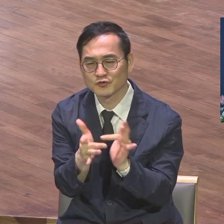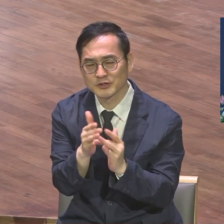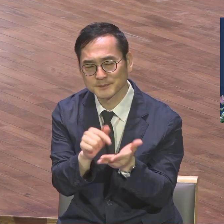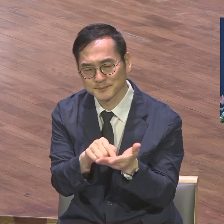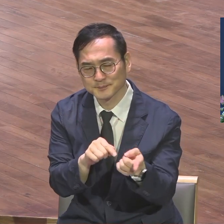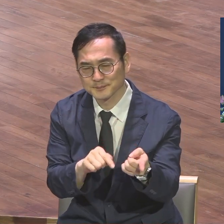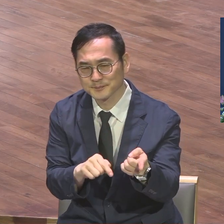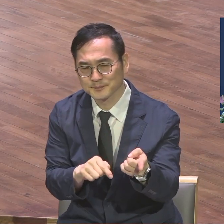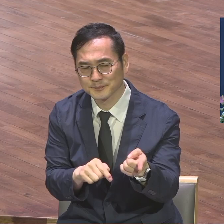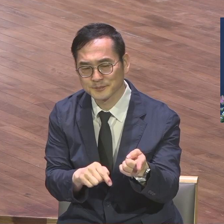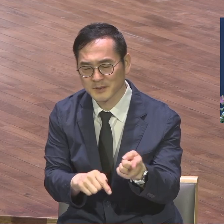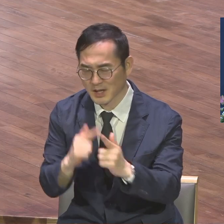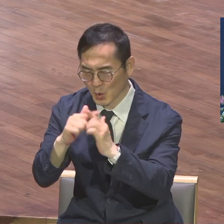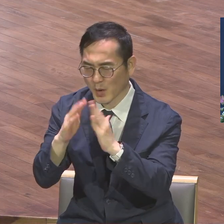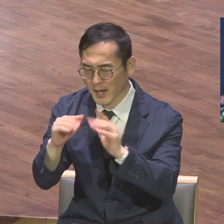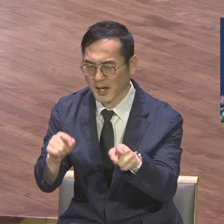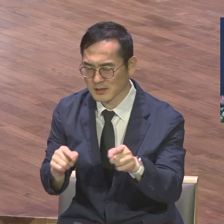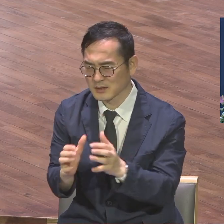성전